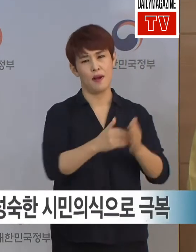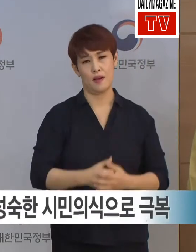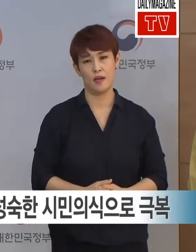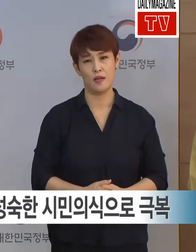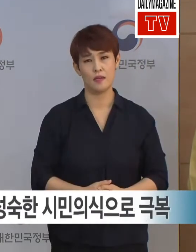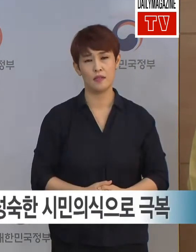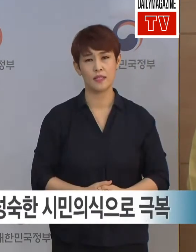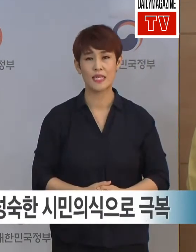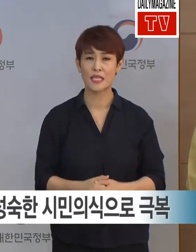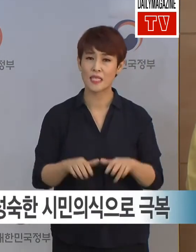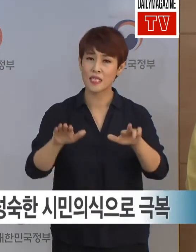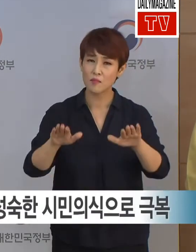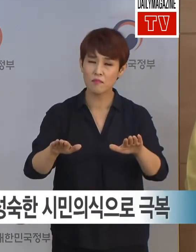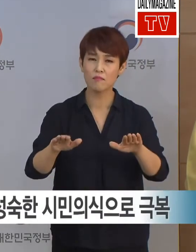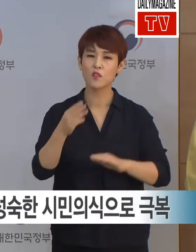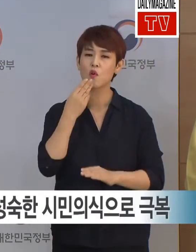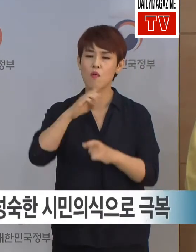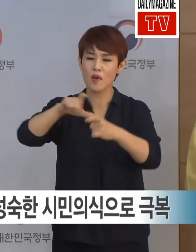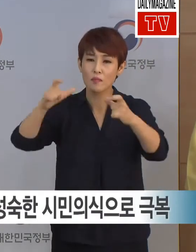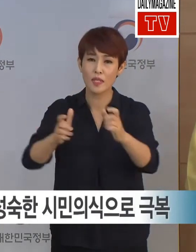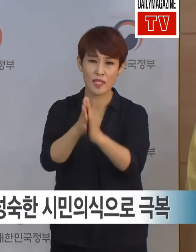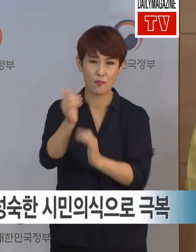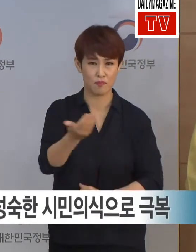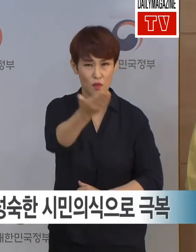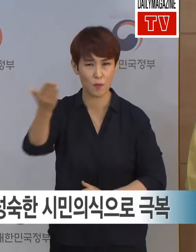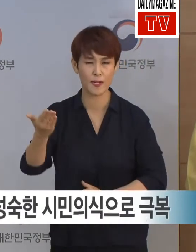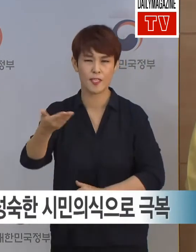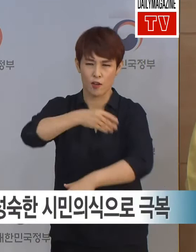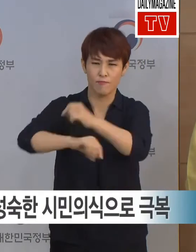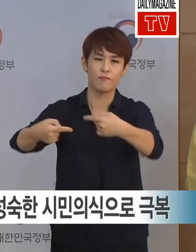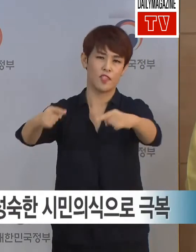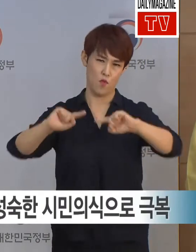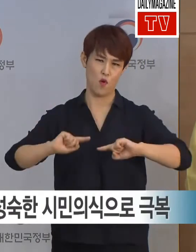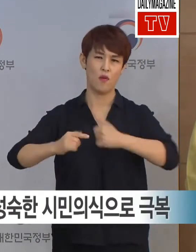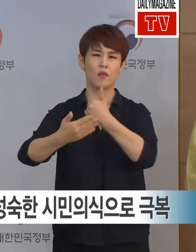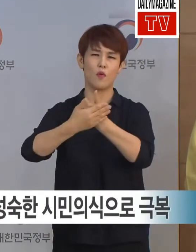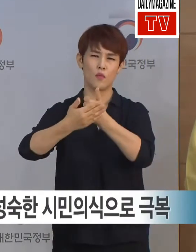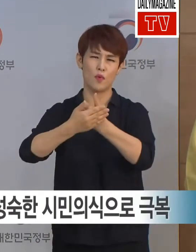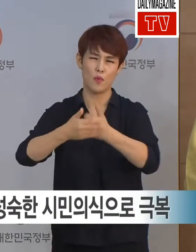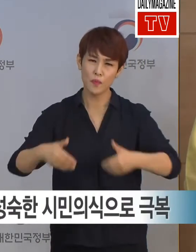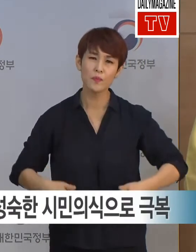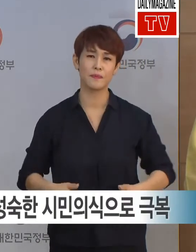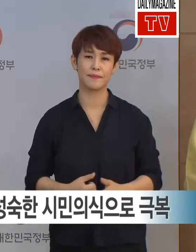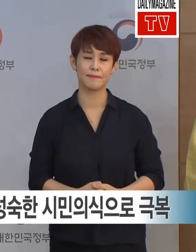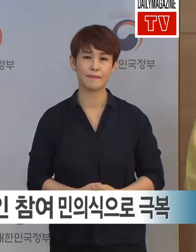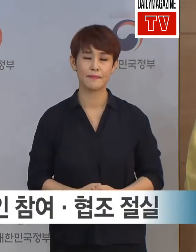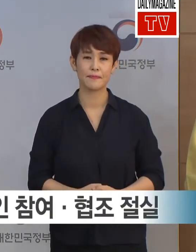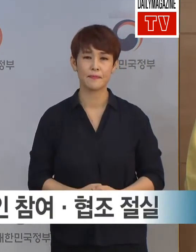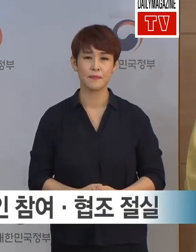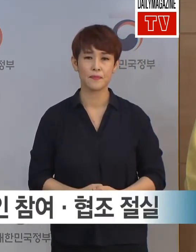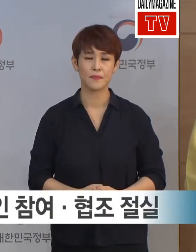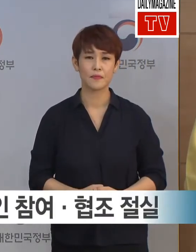있었습니다. 이제는 수도권 시민들의 적극적인 참여와 협조가 절실합니다.